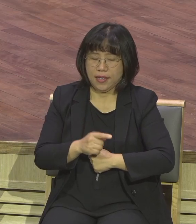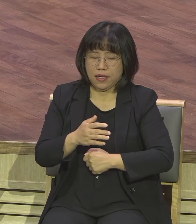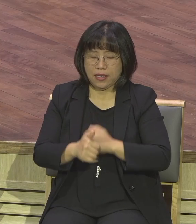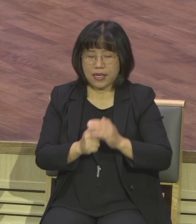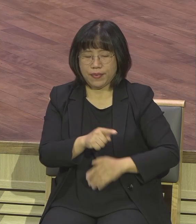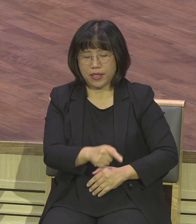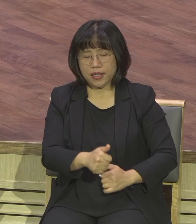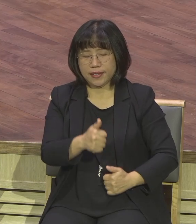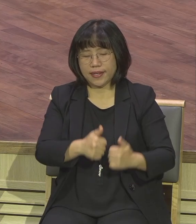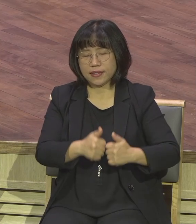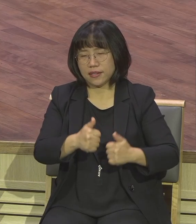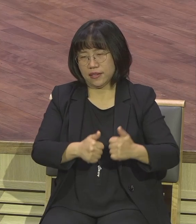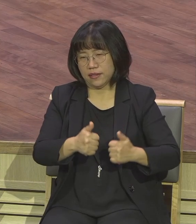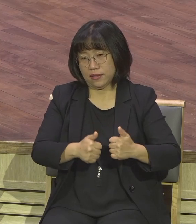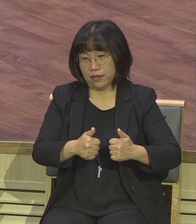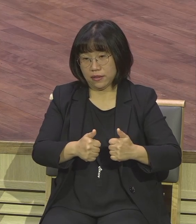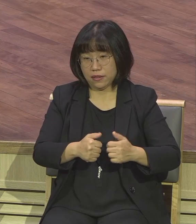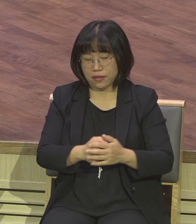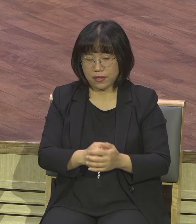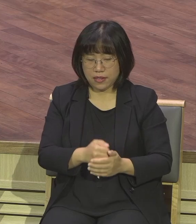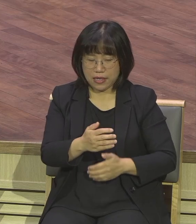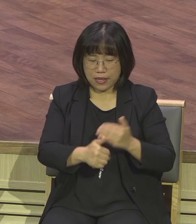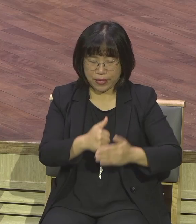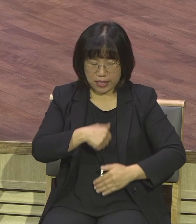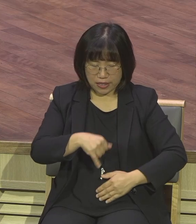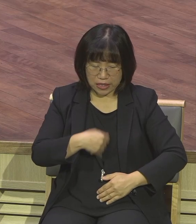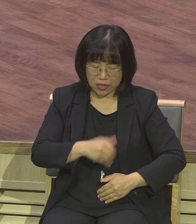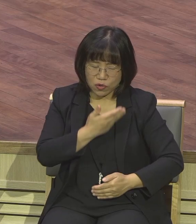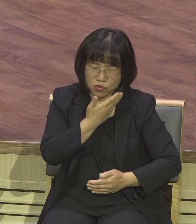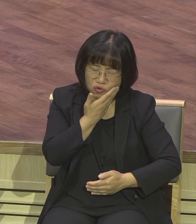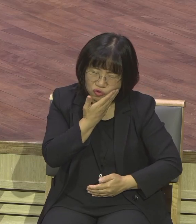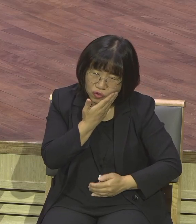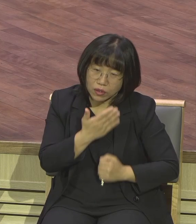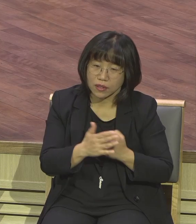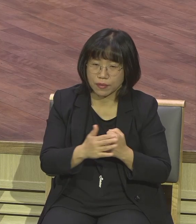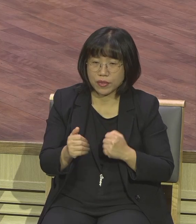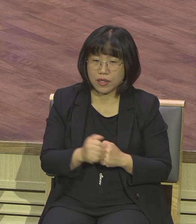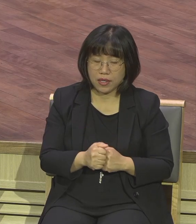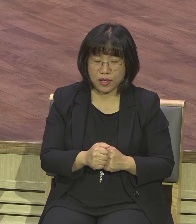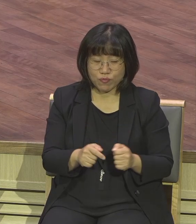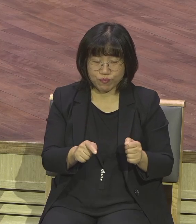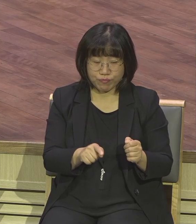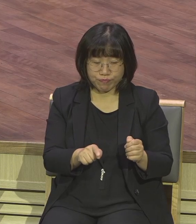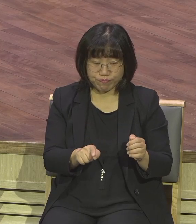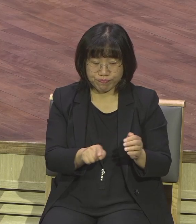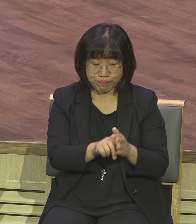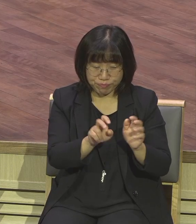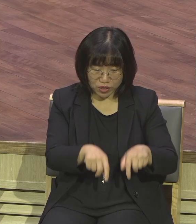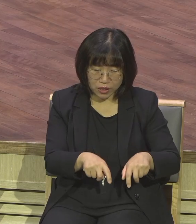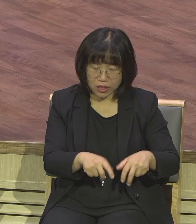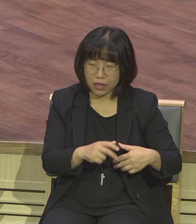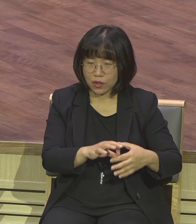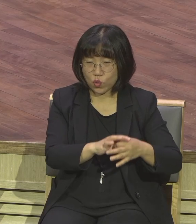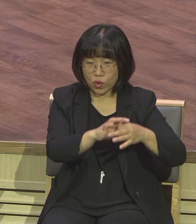거예요. 하나님 자식들이니까. 불신자는 아무 상관없고.